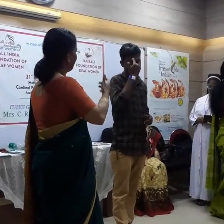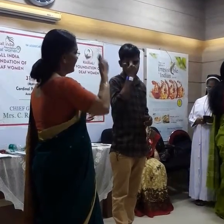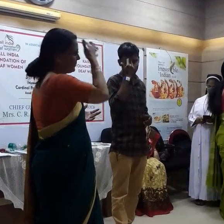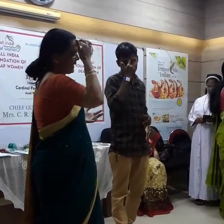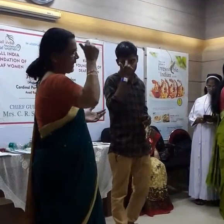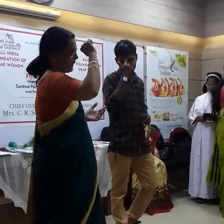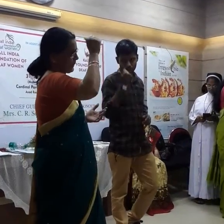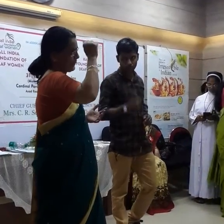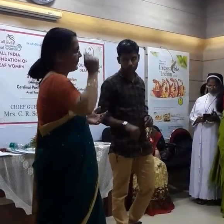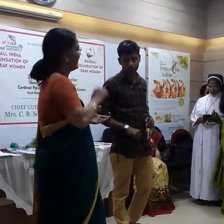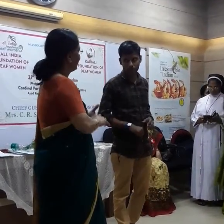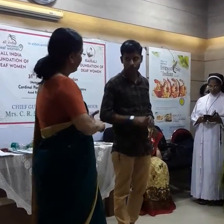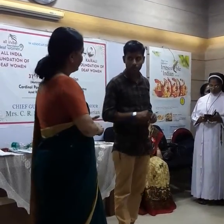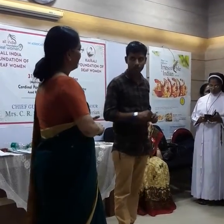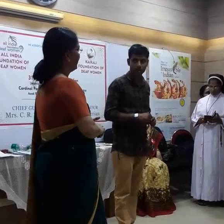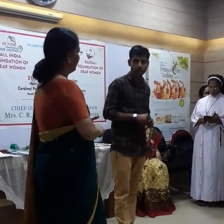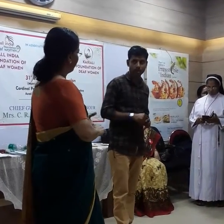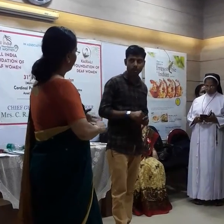ഹിന്ദു, നായർ സമുദായം.